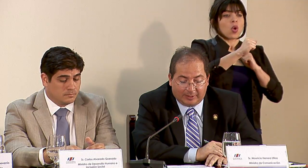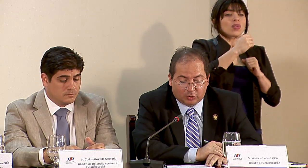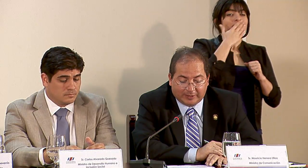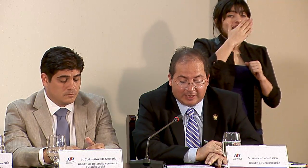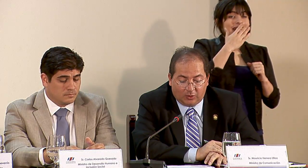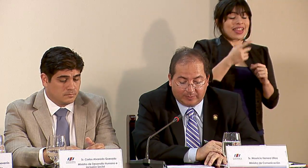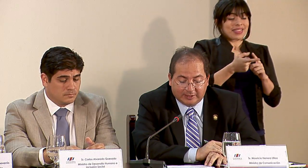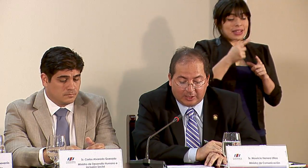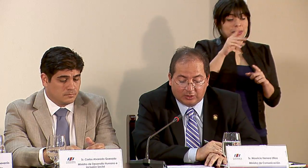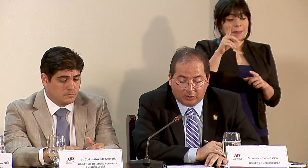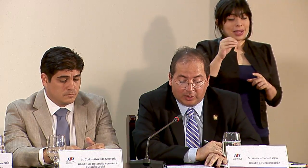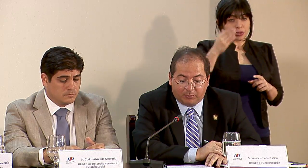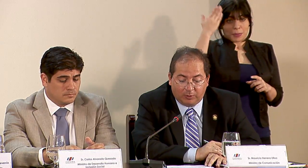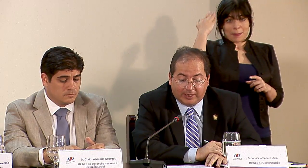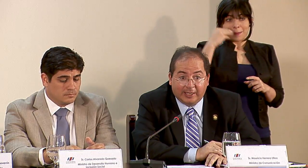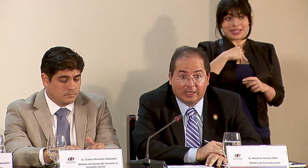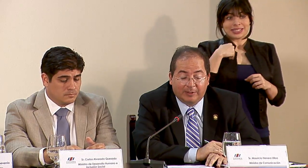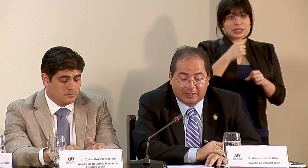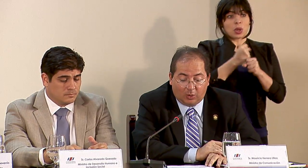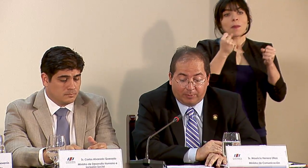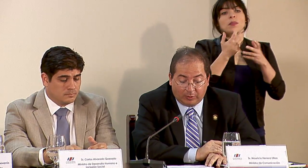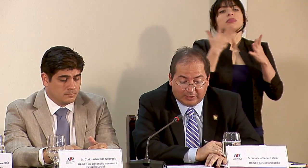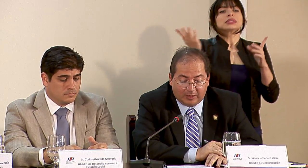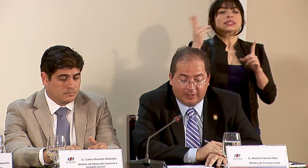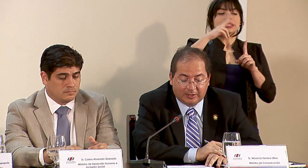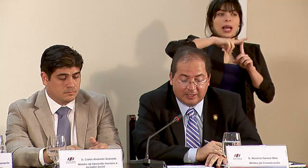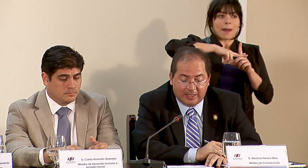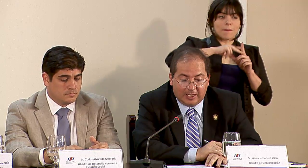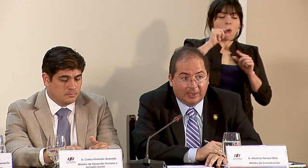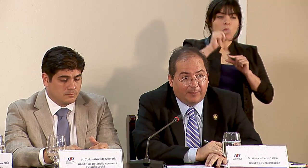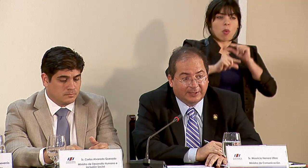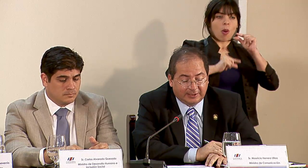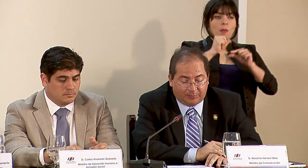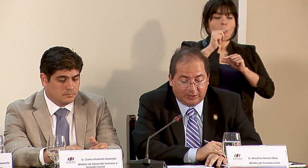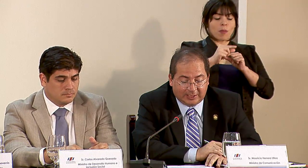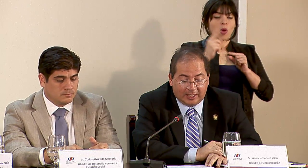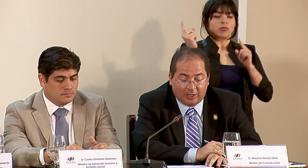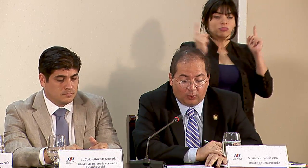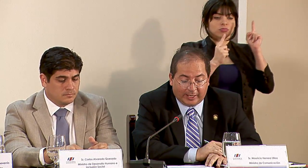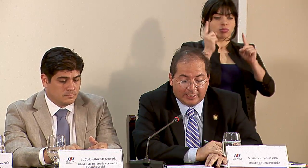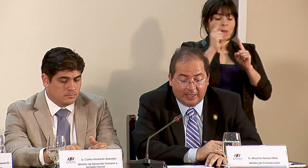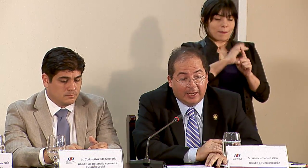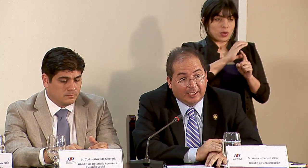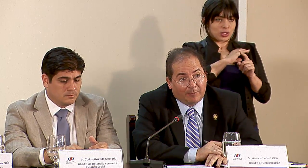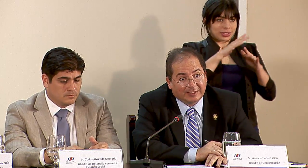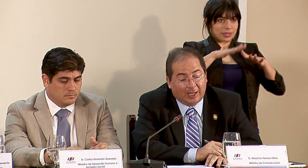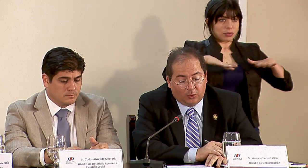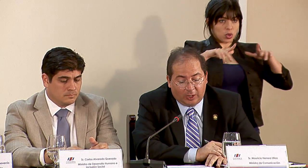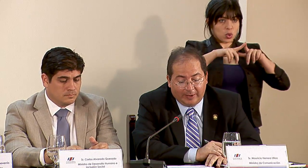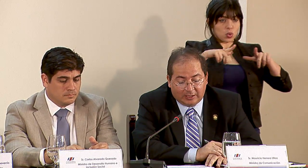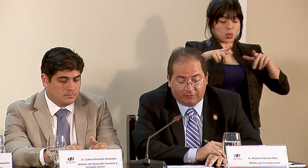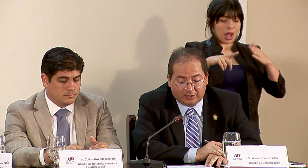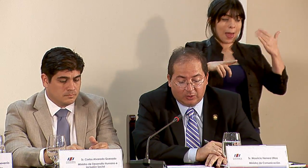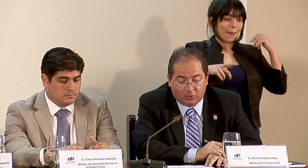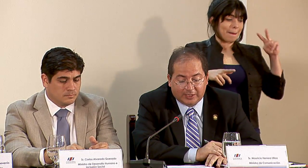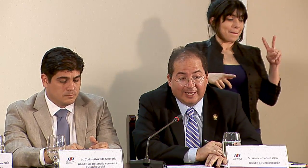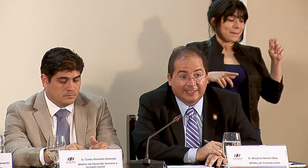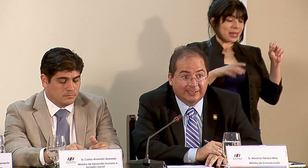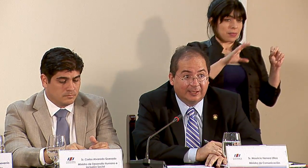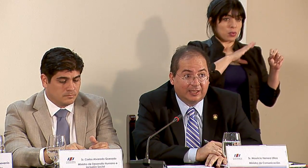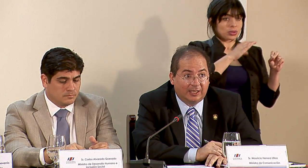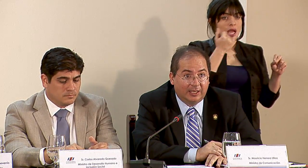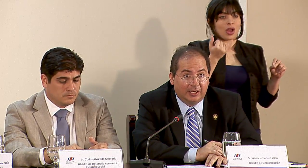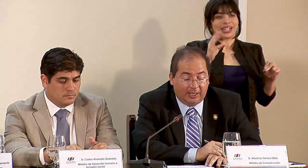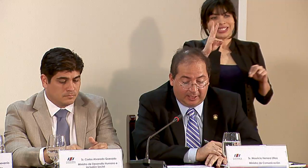Desde marzo pasado, el Ministerio de Seguridad Pública ha incrementado paulatinamente la presencia policial en el lugar, que ha pasado de 20 efectivos